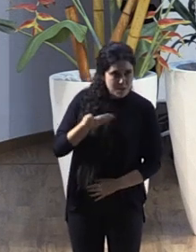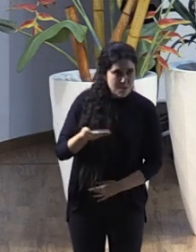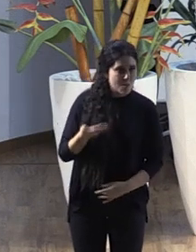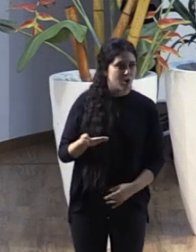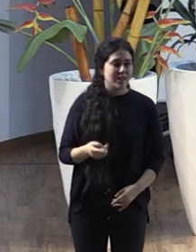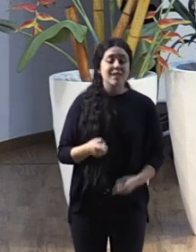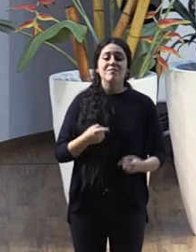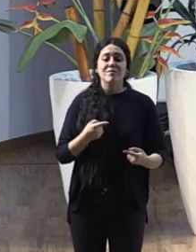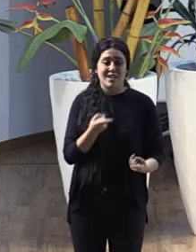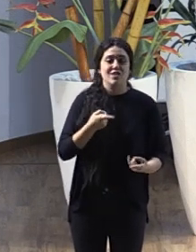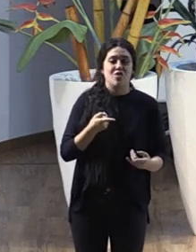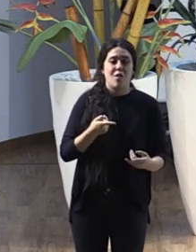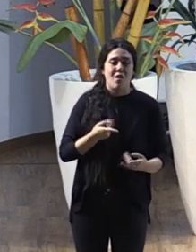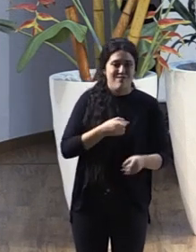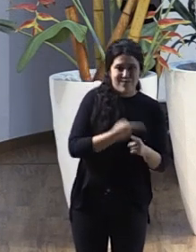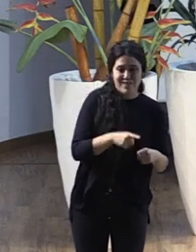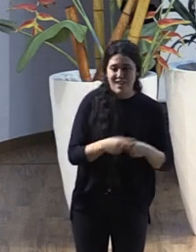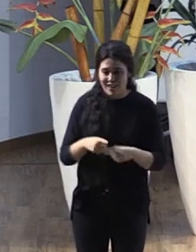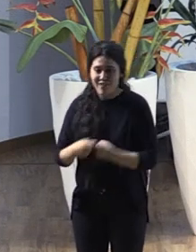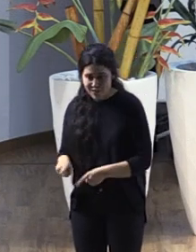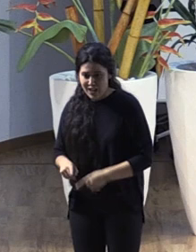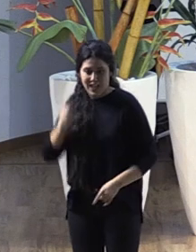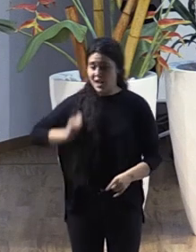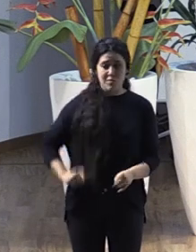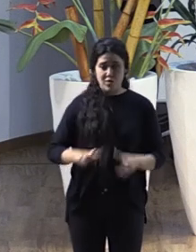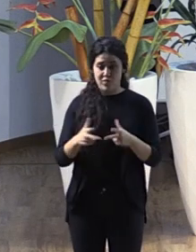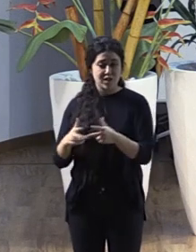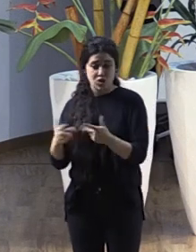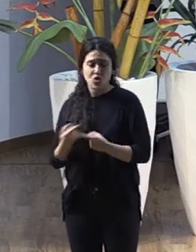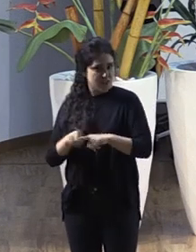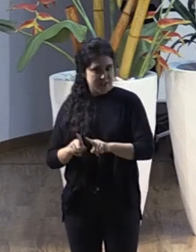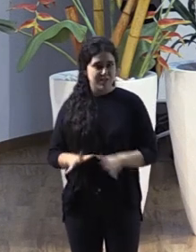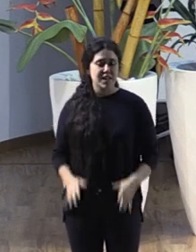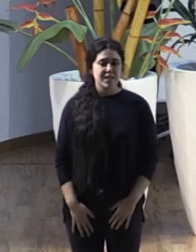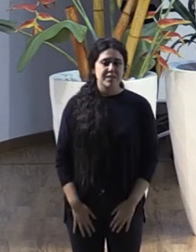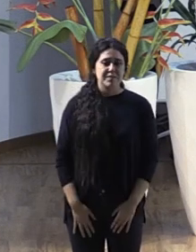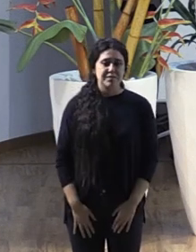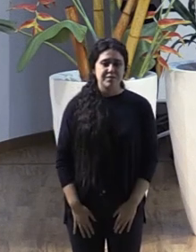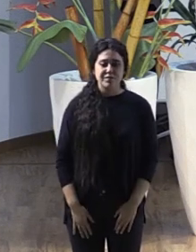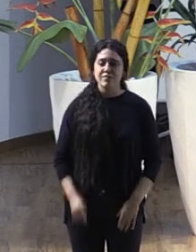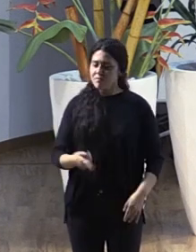hace diferente de muchas otras profesiones sociales. Y además en el ámbito,